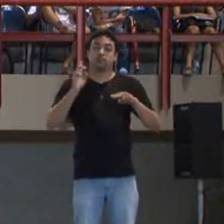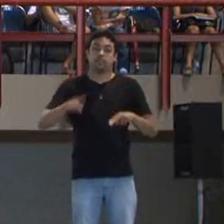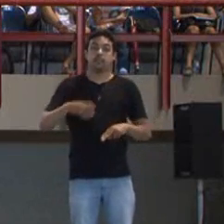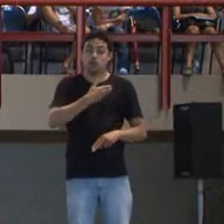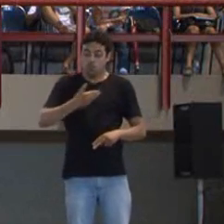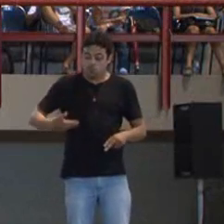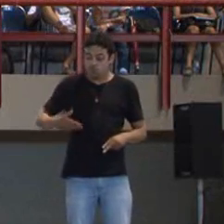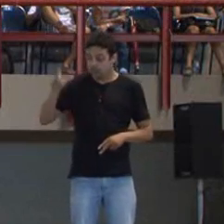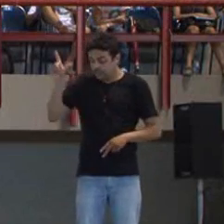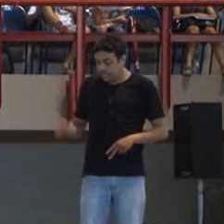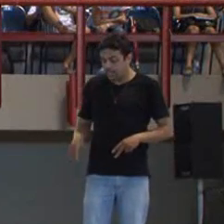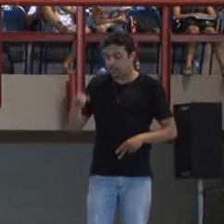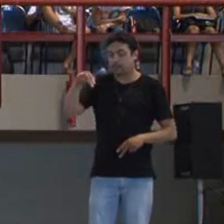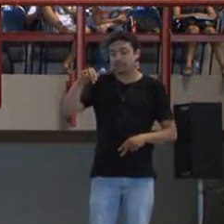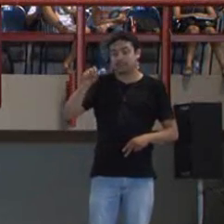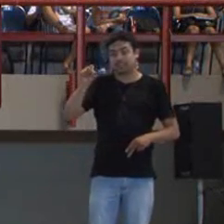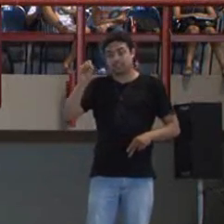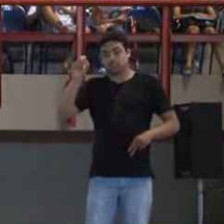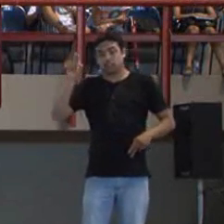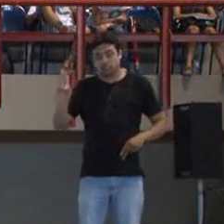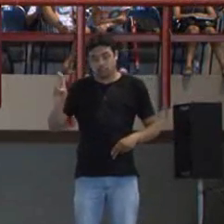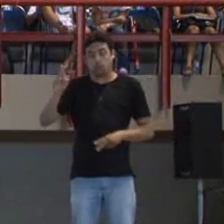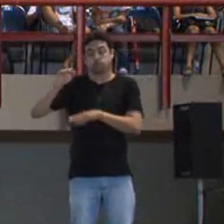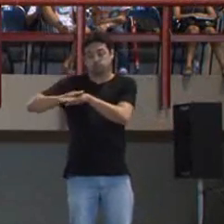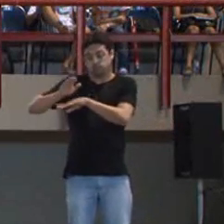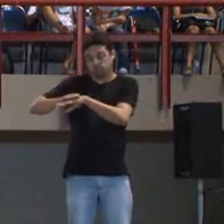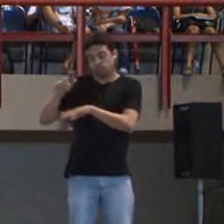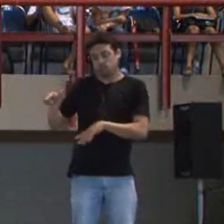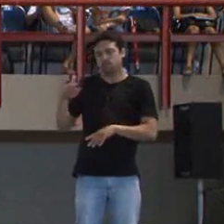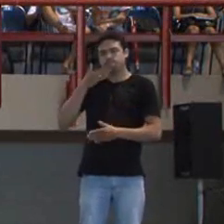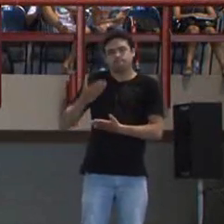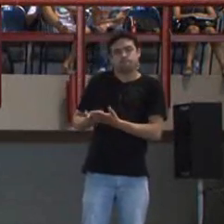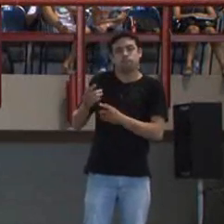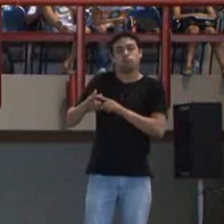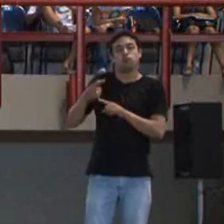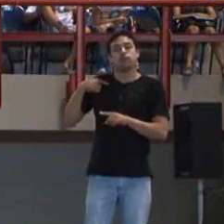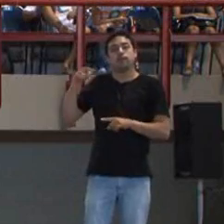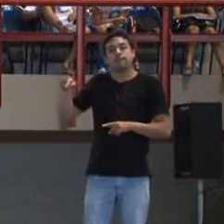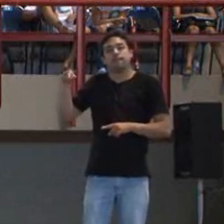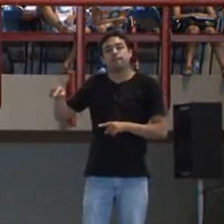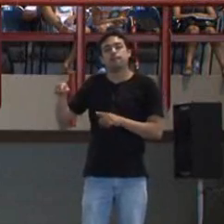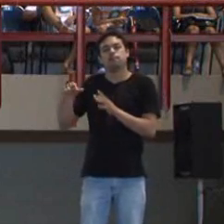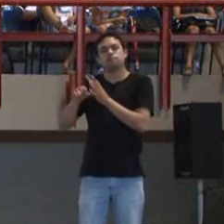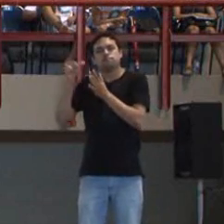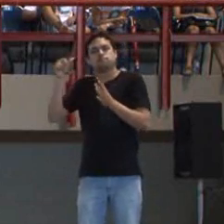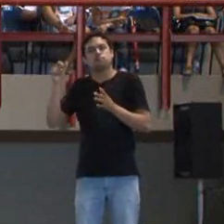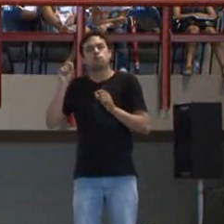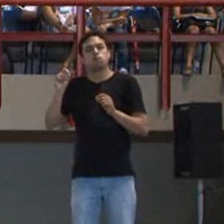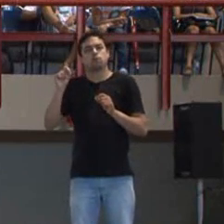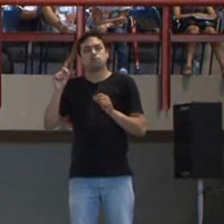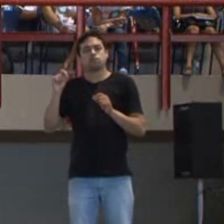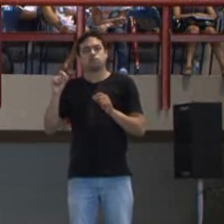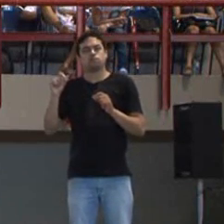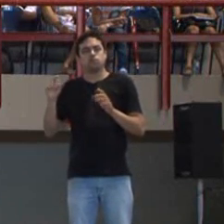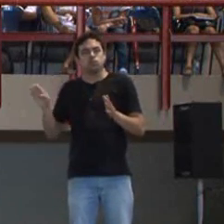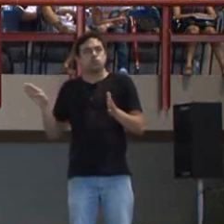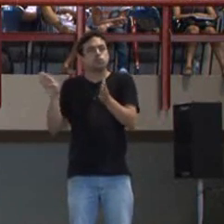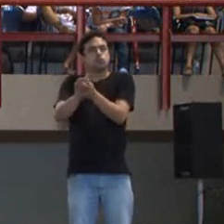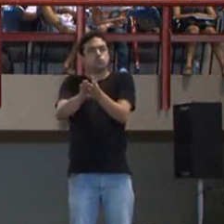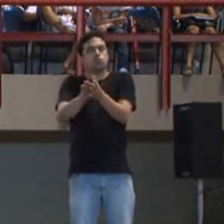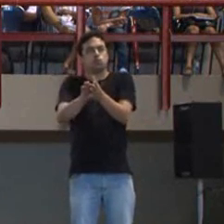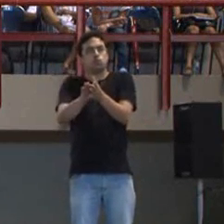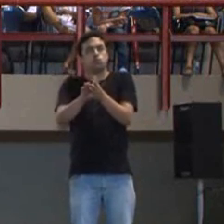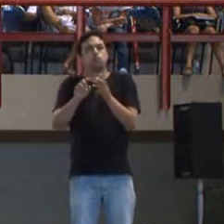do Nassau foi impressionante. Mas o Nassau, que num primeiro momento isentou, nossa, eu adoraria